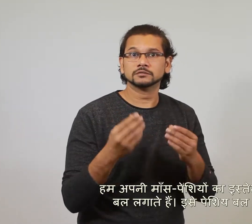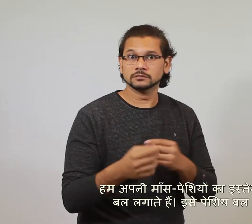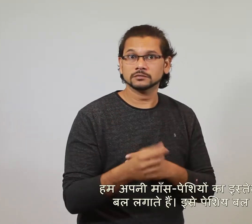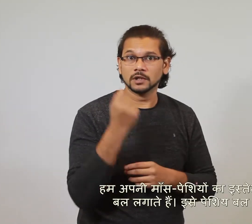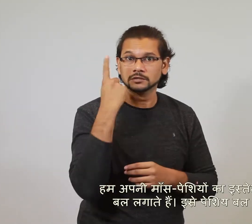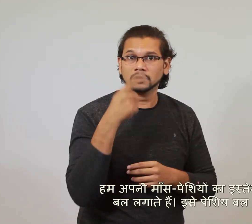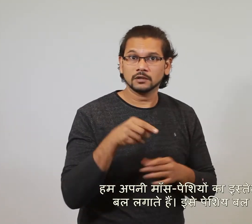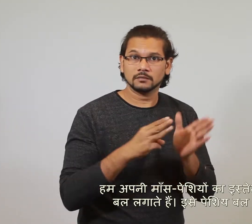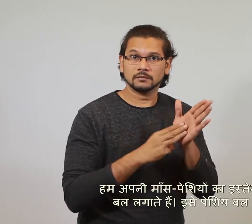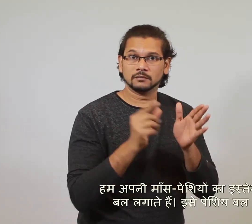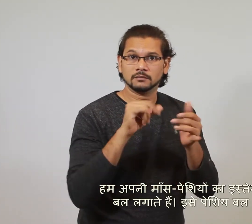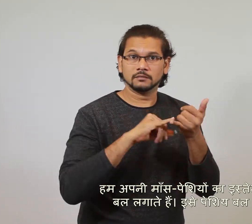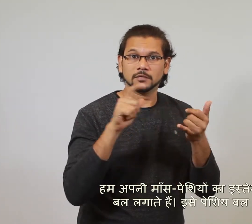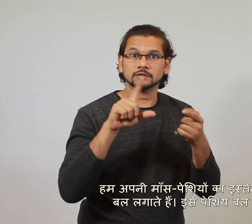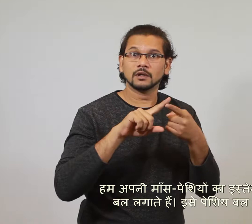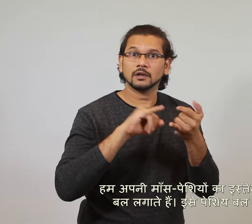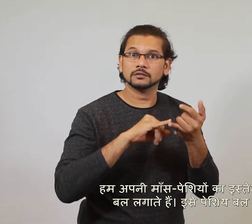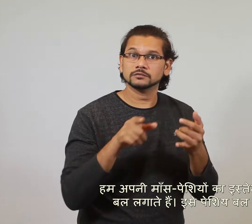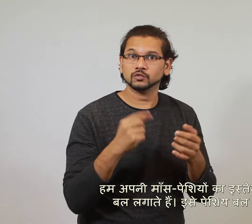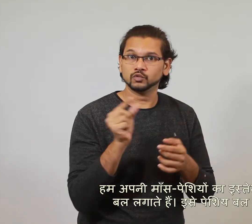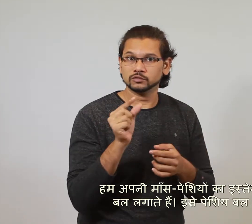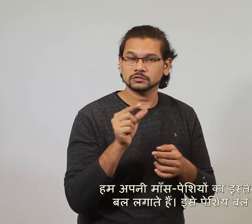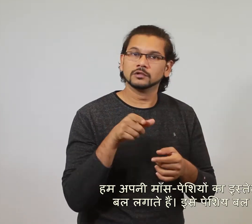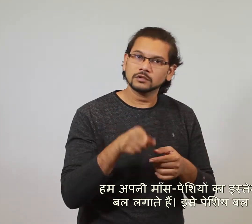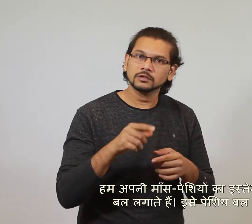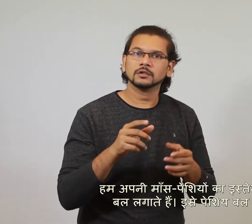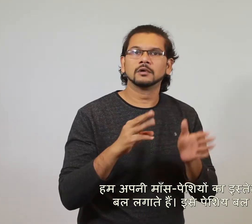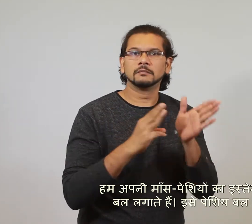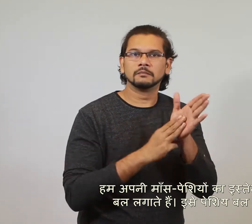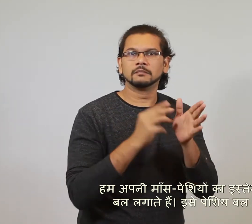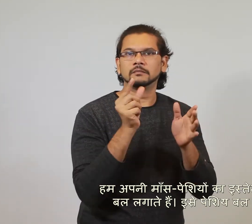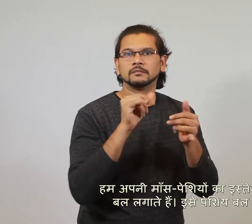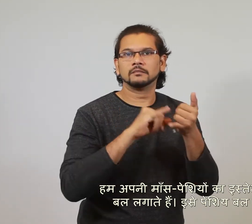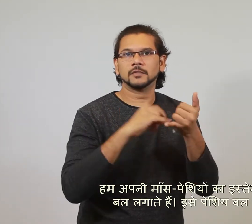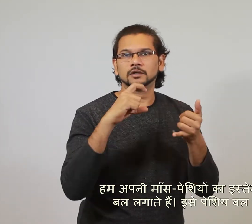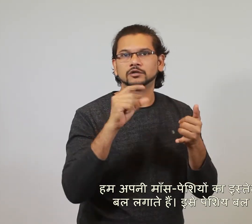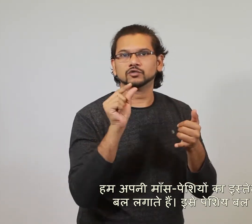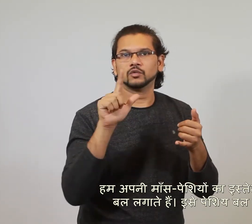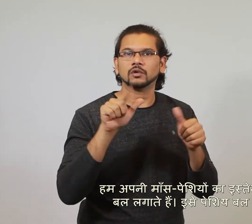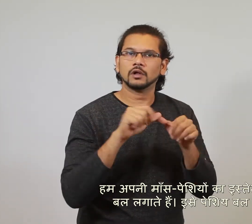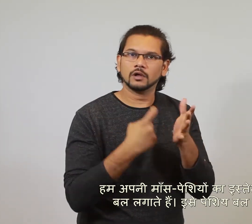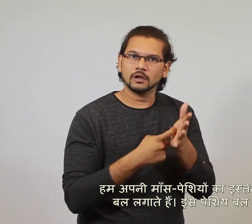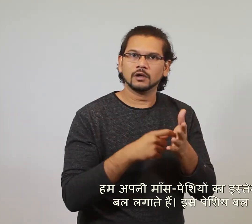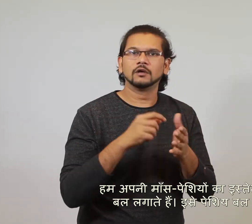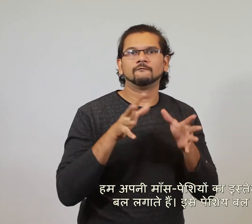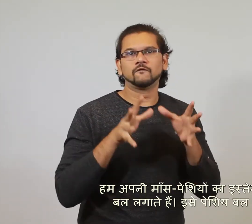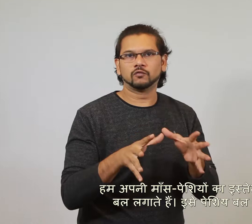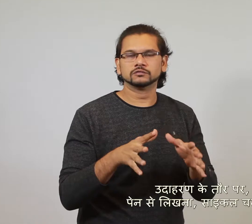हम अपनी मास पेशियों का इस्तमाल करके बल लगाते हैं इसे पेशिय बल कहते हैं